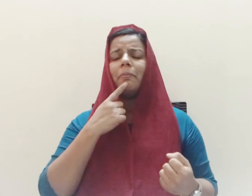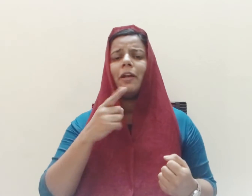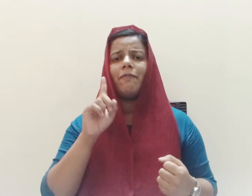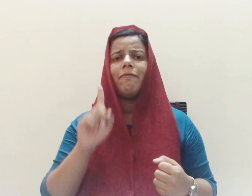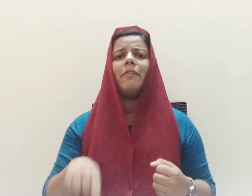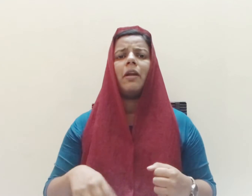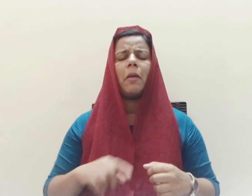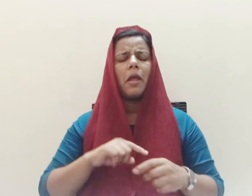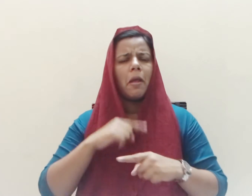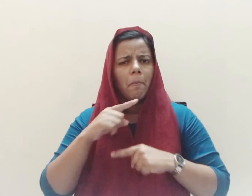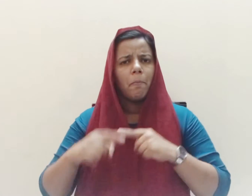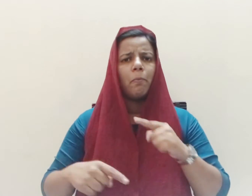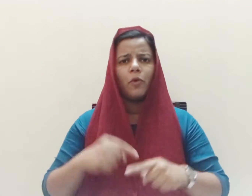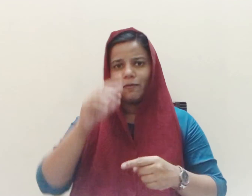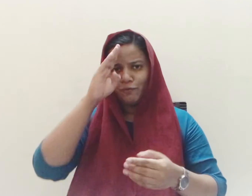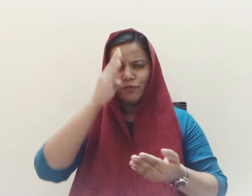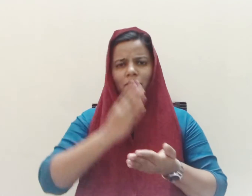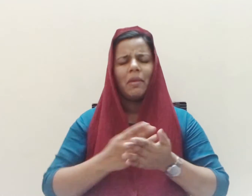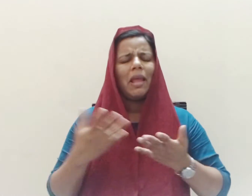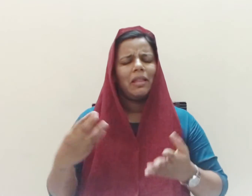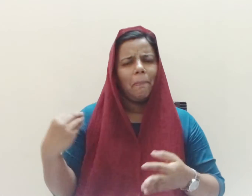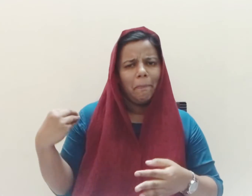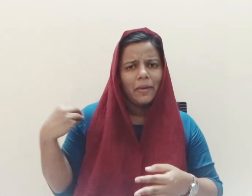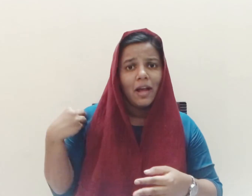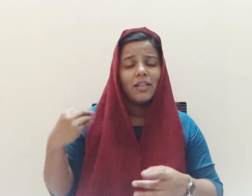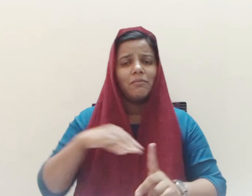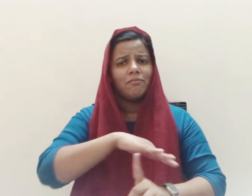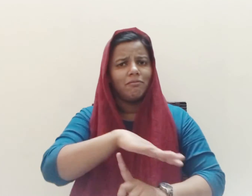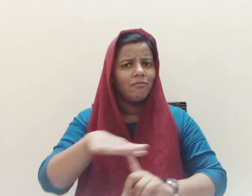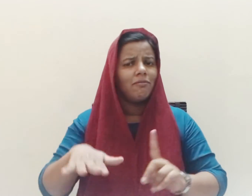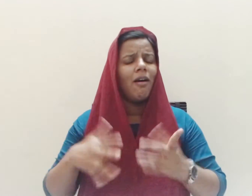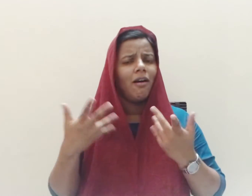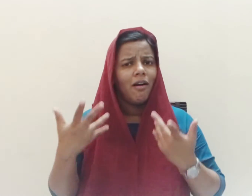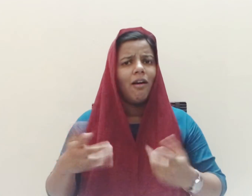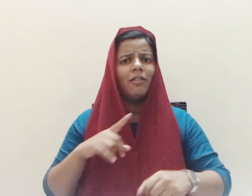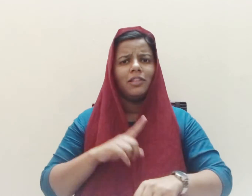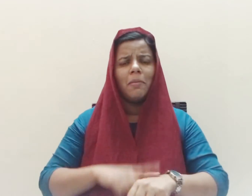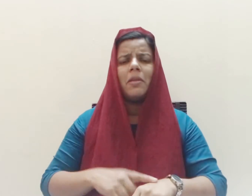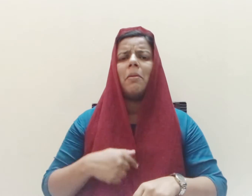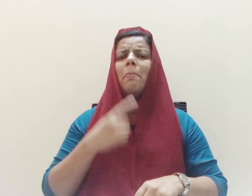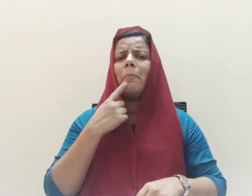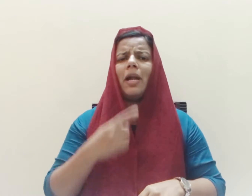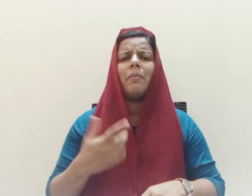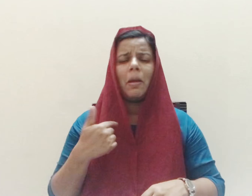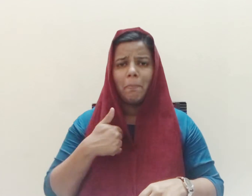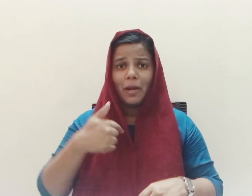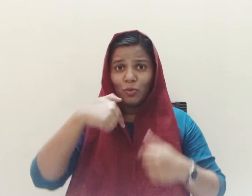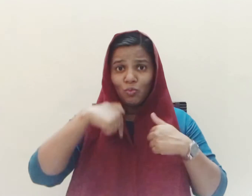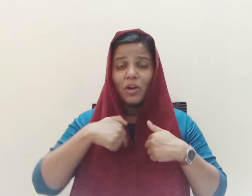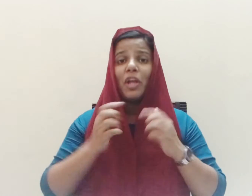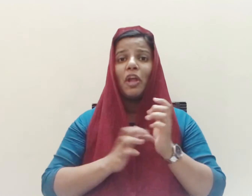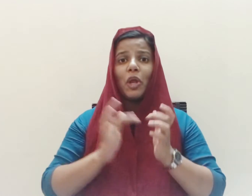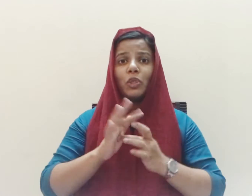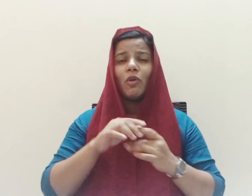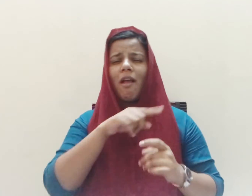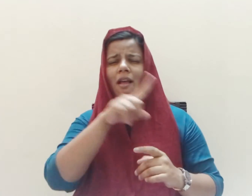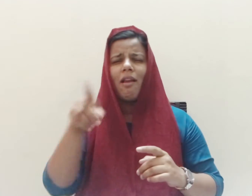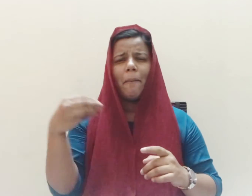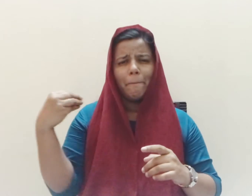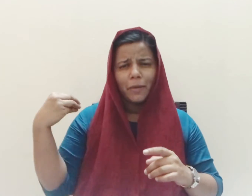പറയണം, എപ്പോഴും വിശ്വസിക്കണം. ഏത് പ്രതിസന്ധിയിലും പറഞ്ഞു, അവൻ എന്നിലുള്ളവൻ ലോകത്തിലുള്ളവനേക്കാൾ വലിയവനാണ്. ഏത് പ്രശ്നത്തെ കണ്ടാലും,